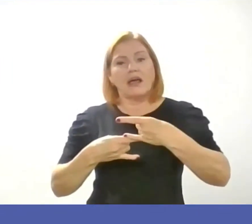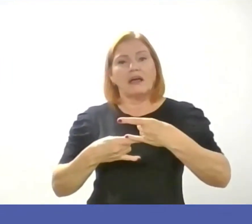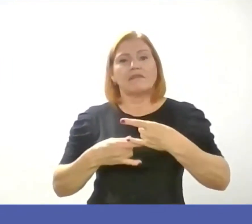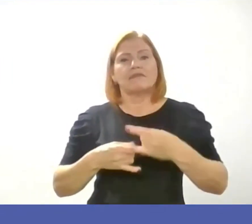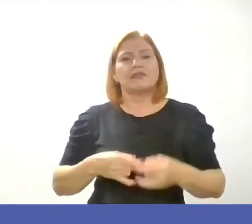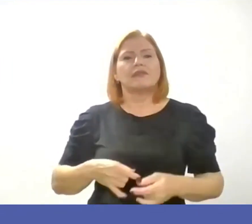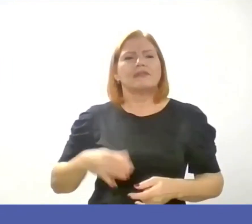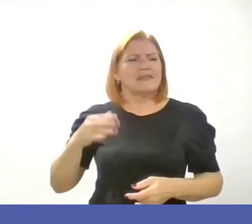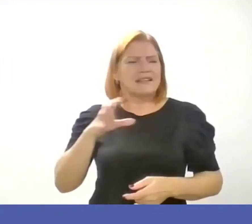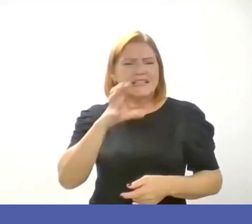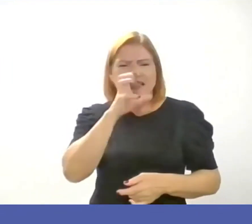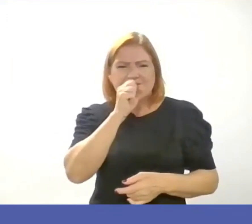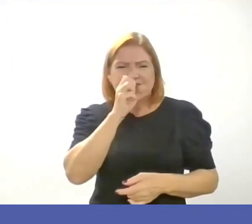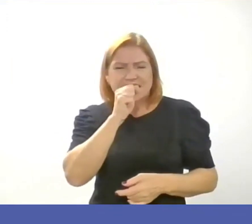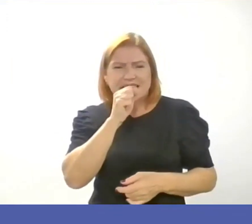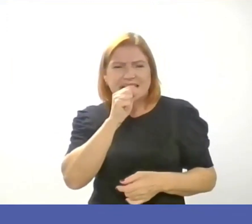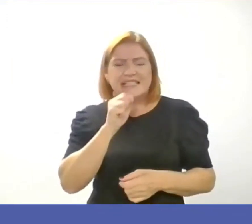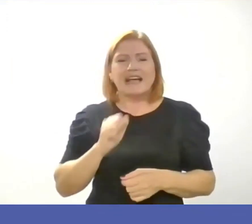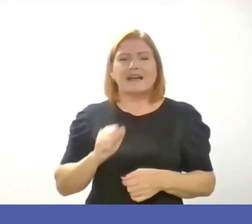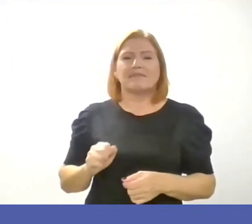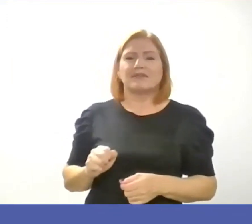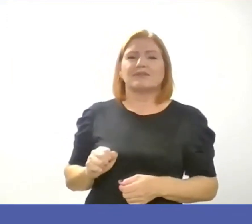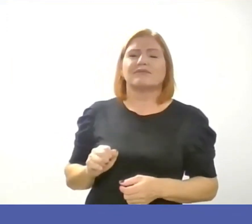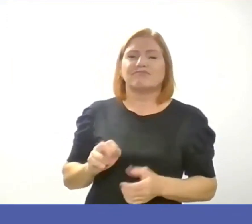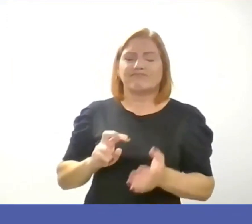E em todas essas lives,